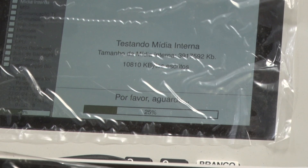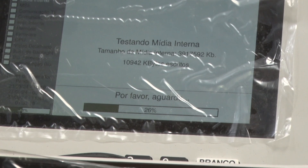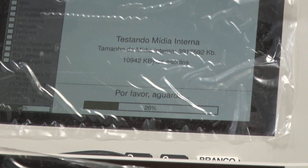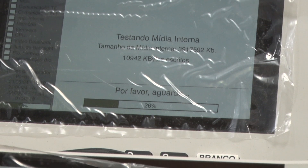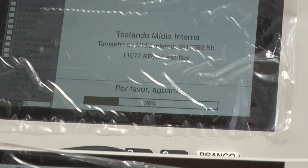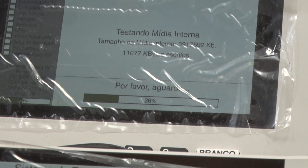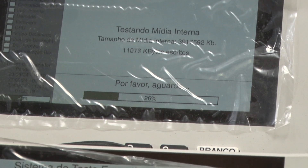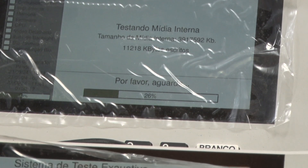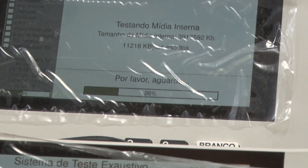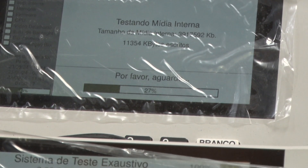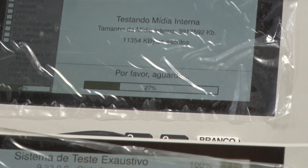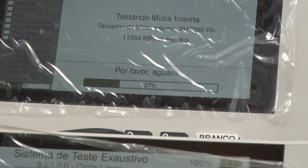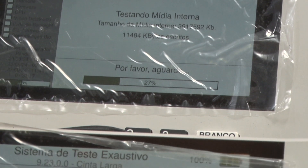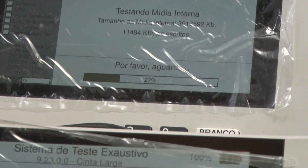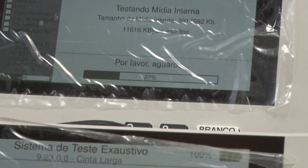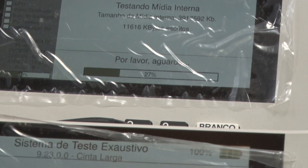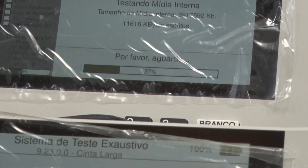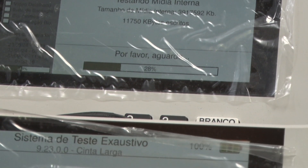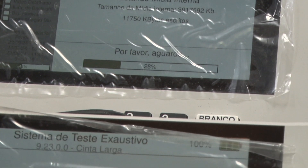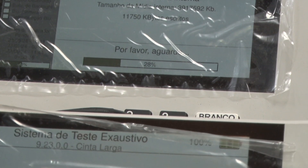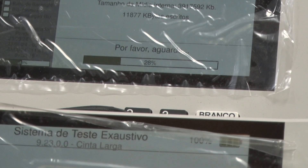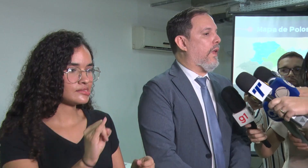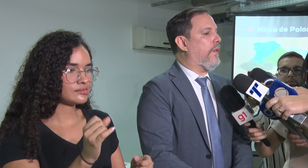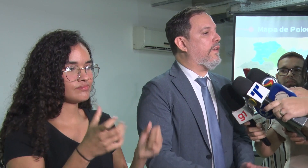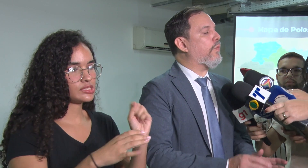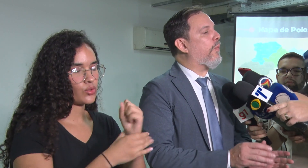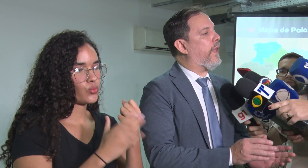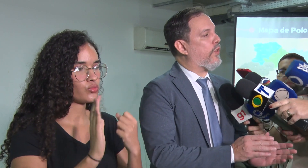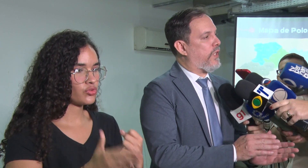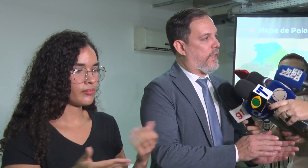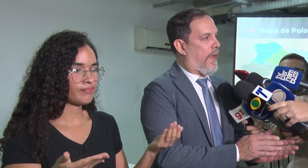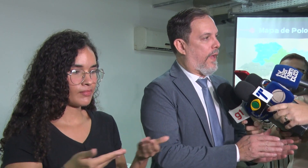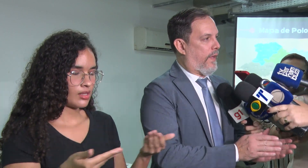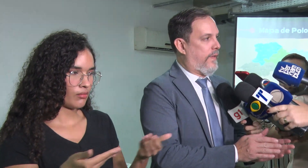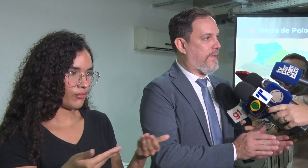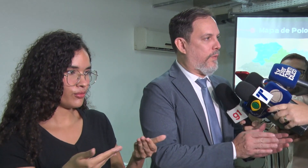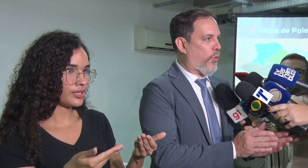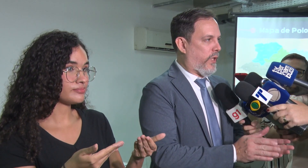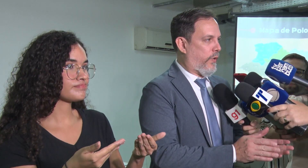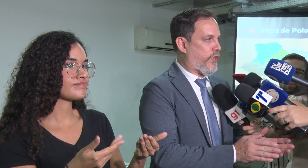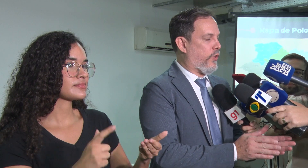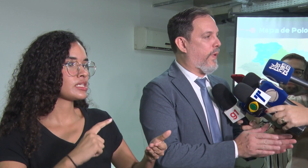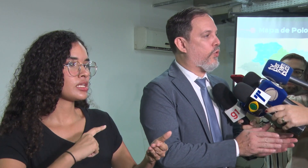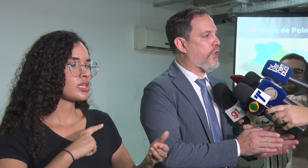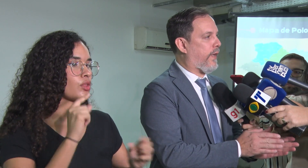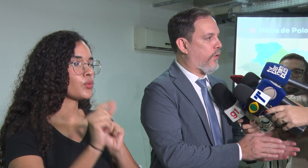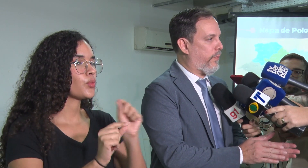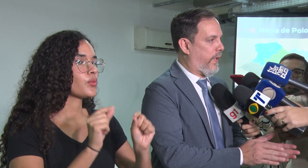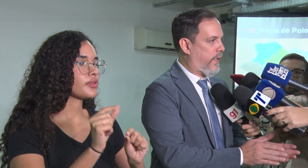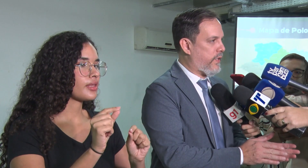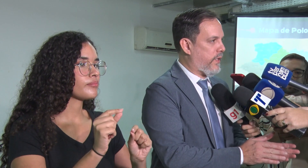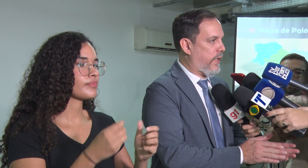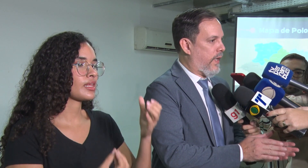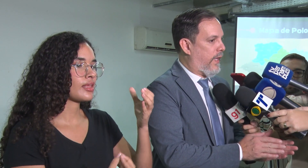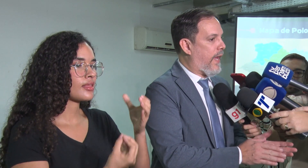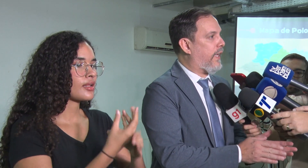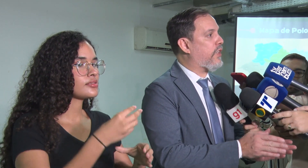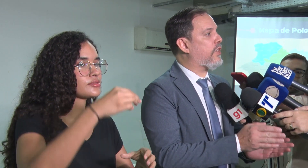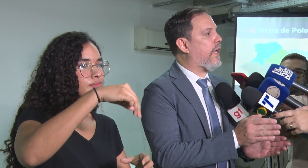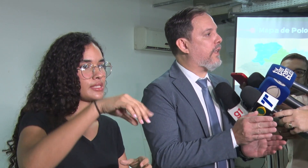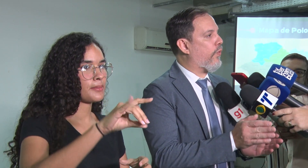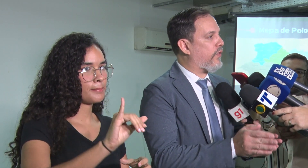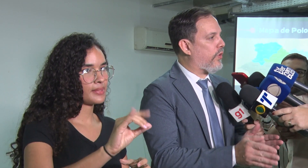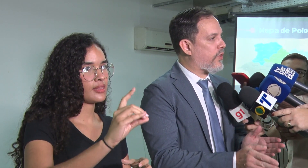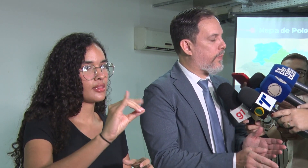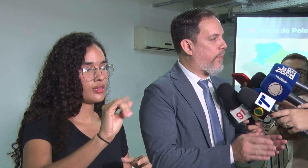candidatos, eleitores e sessões eleitorais. Nesse momento, a gente está em simultâneo, a gente começou a geração de mídias e aqui